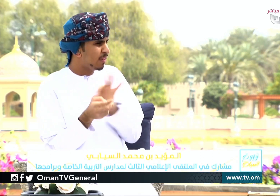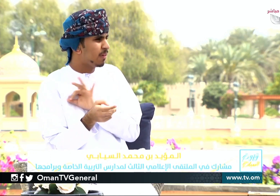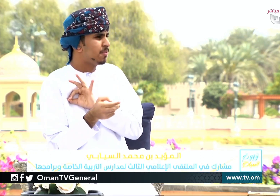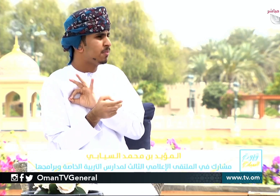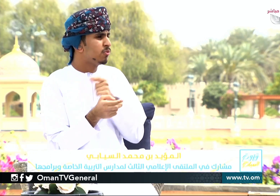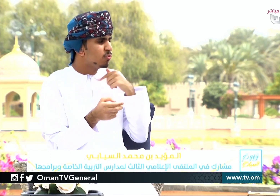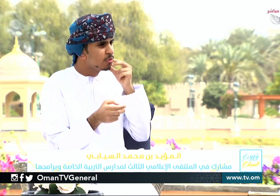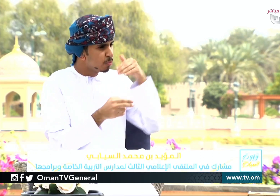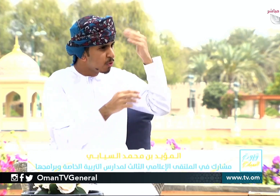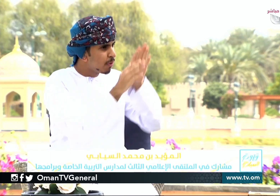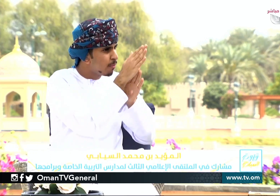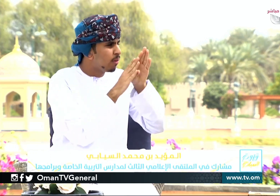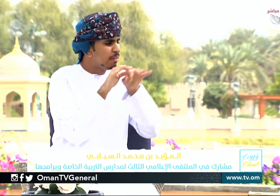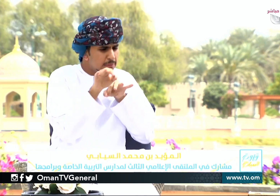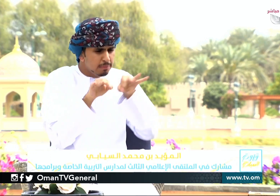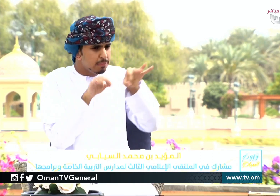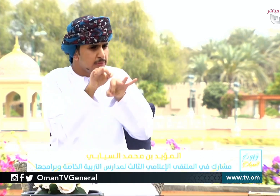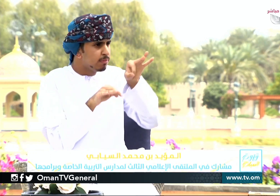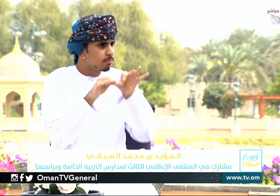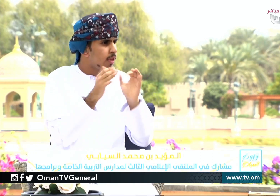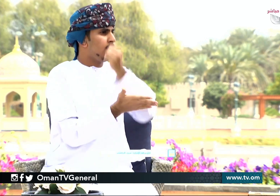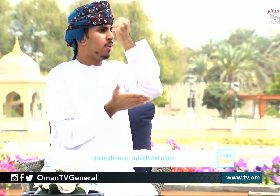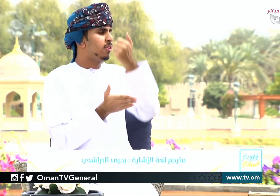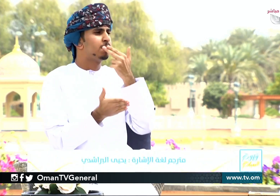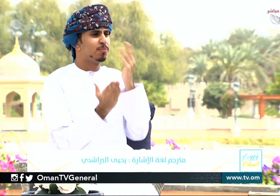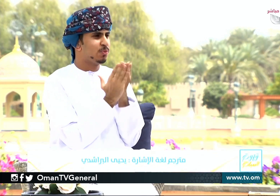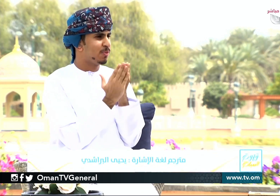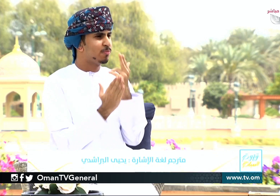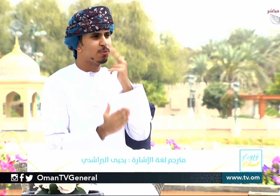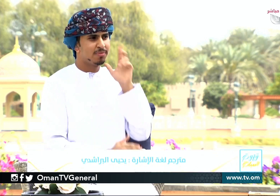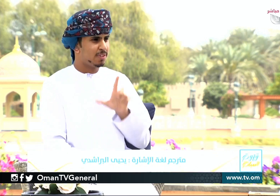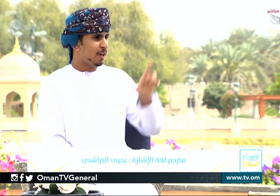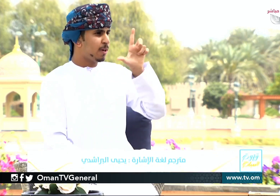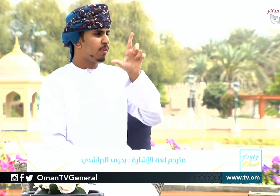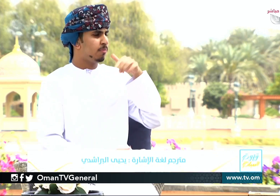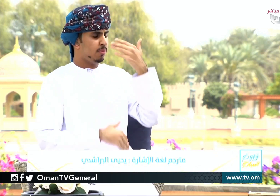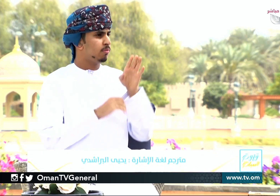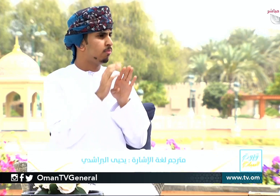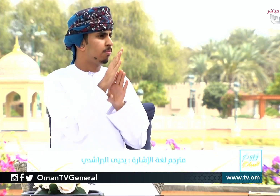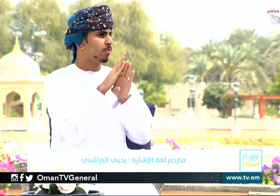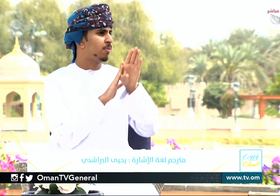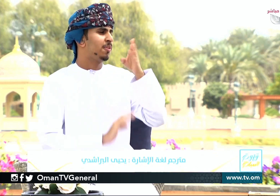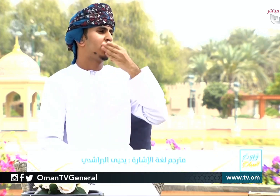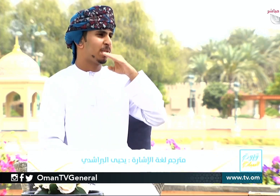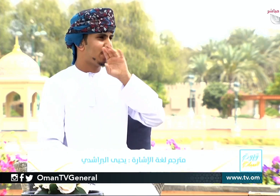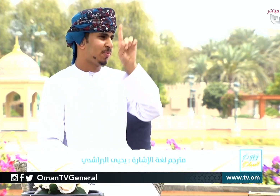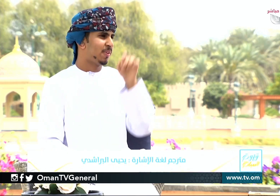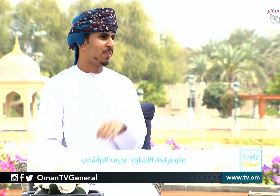أفهم عليهم كثير, فكيف أن أنا أطور من نفسي أرتقي في تحصيل الدراسي.